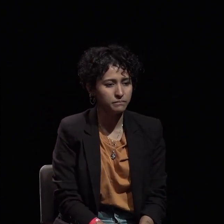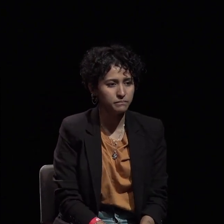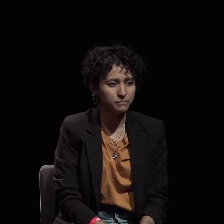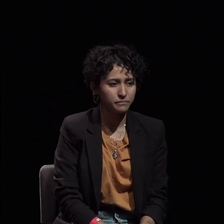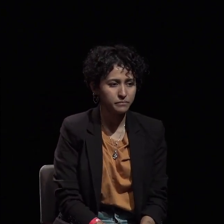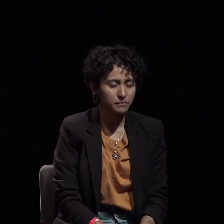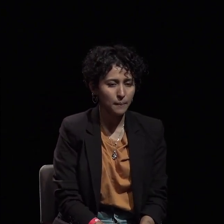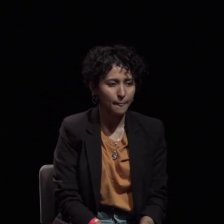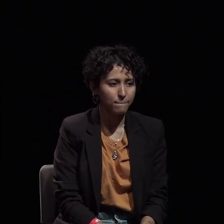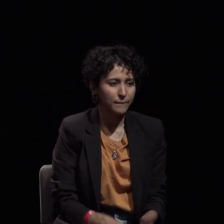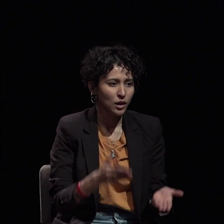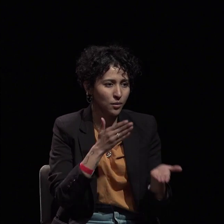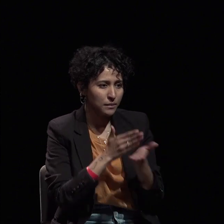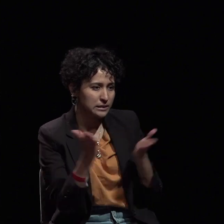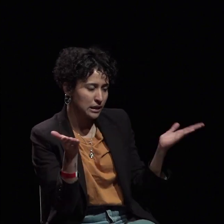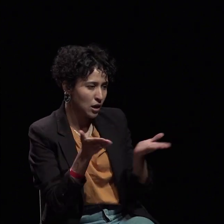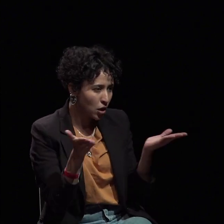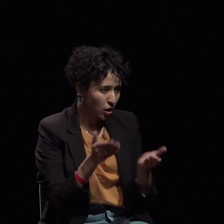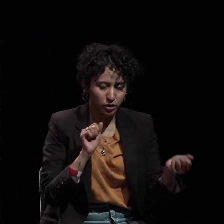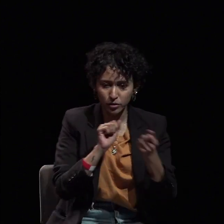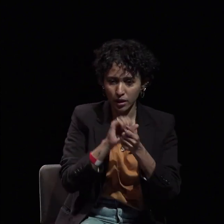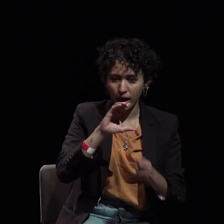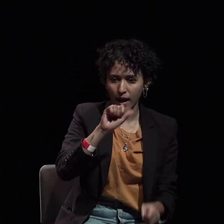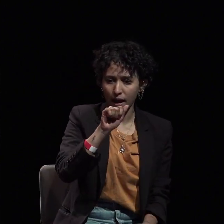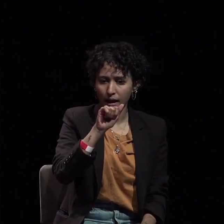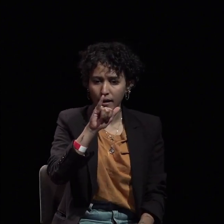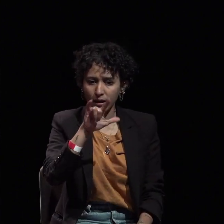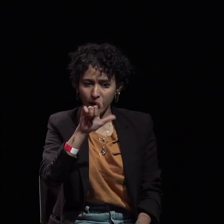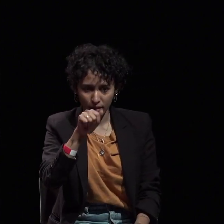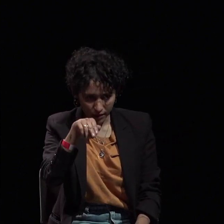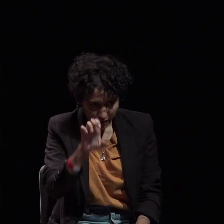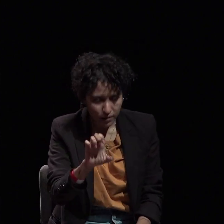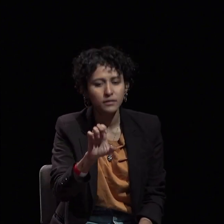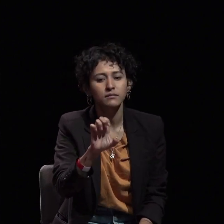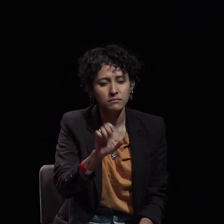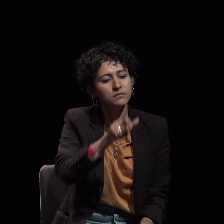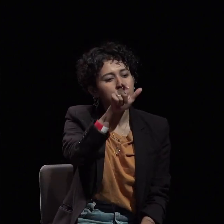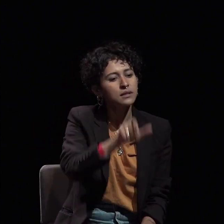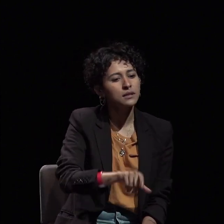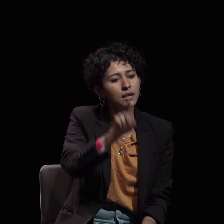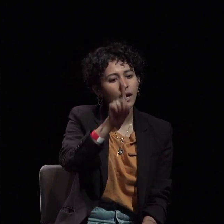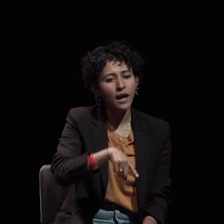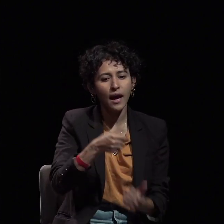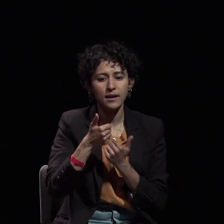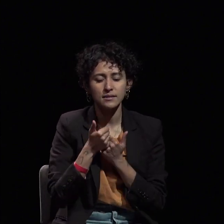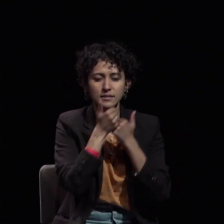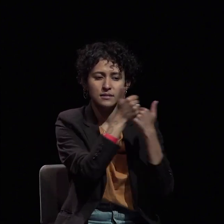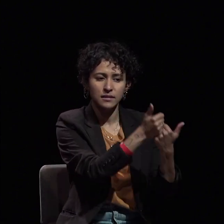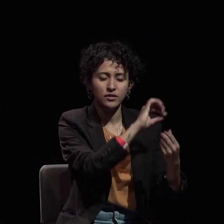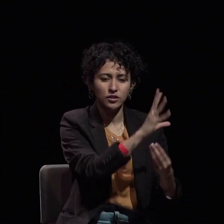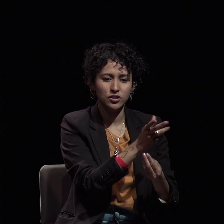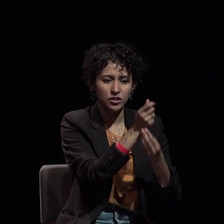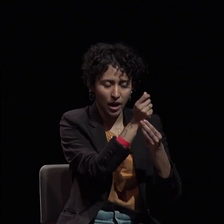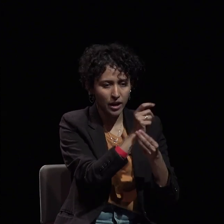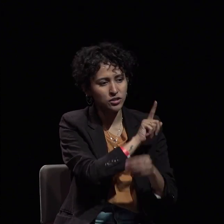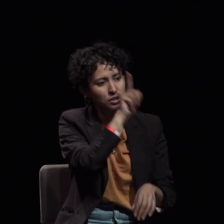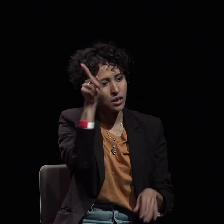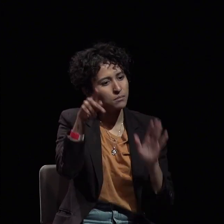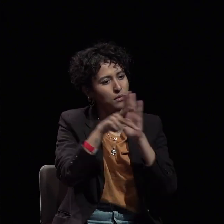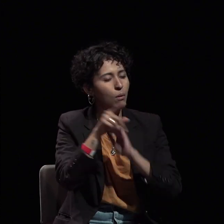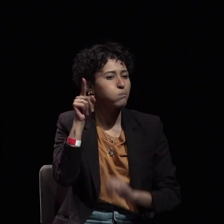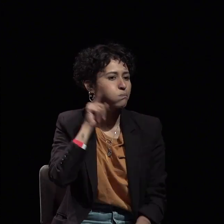com a Kailane Kozak. Kailane é professora assistente de arte do Williams College, em Massachusetts, Estados